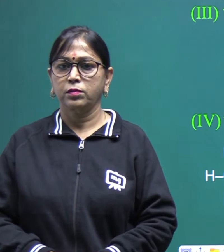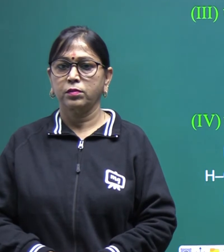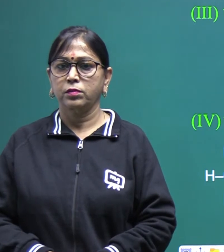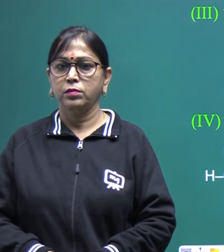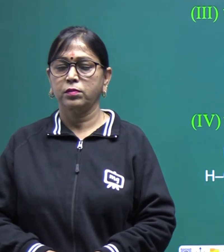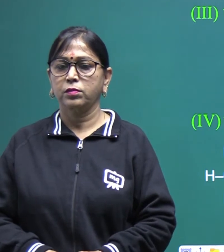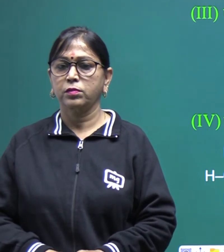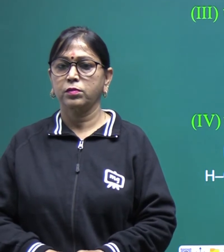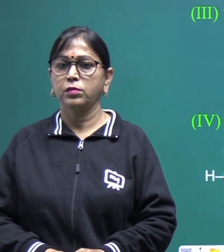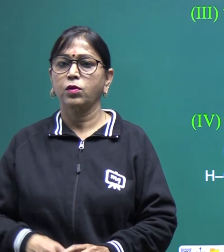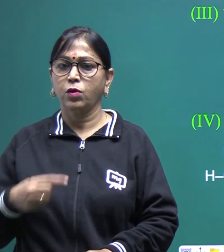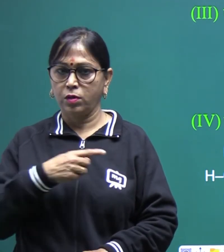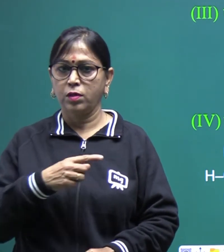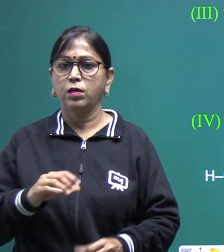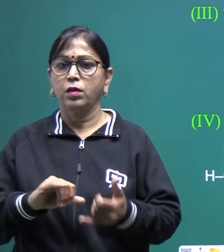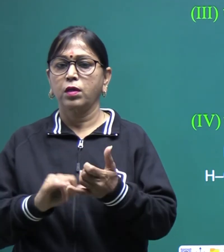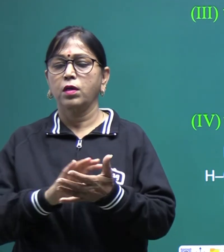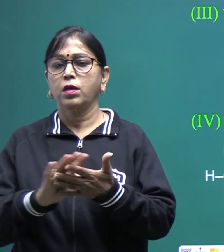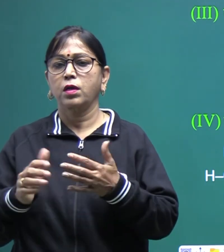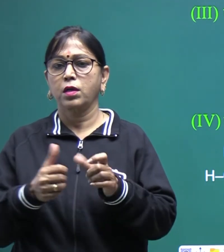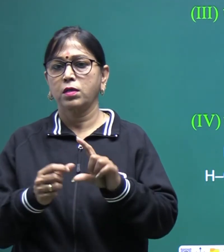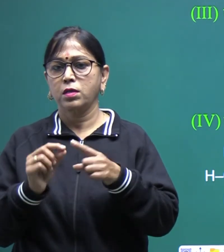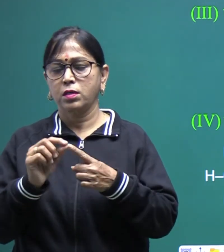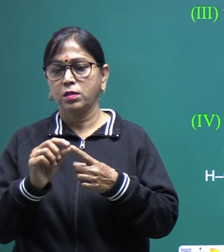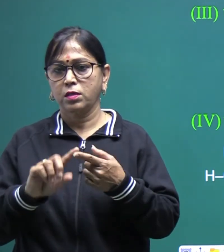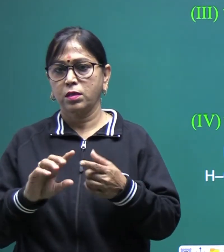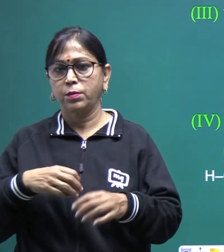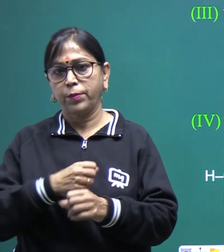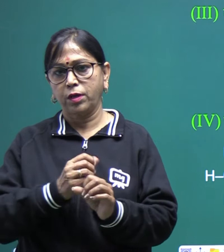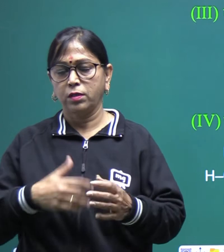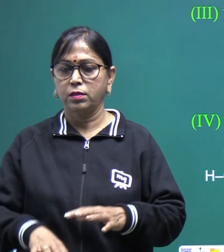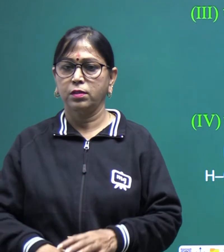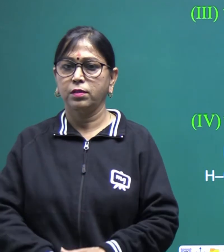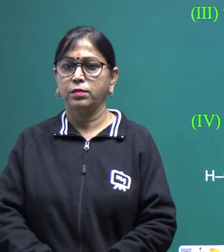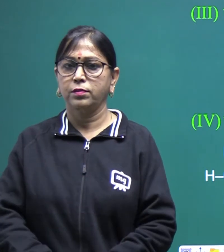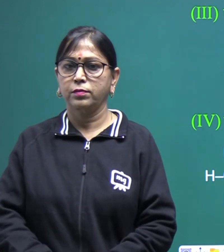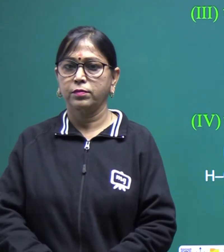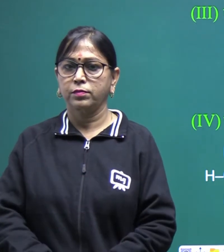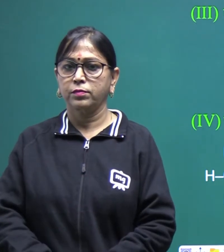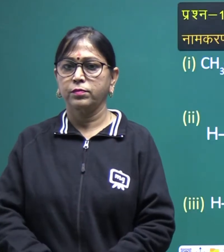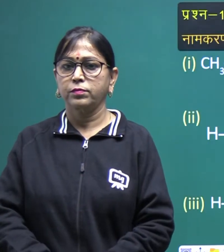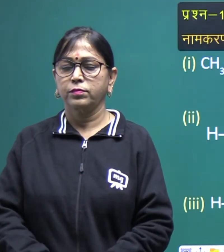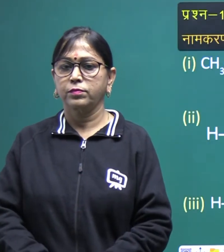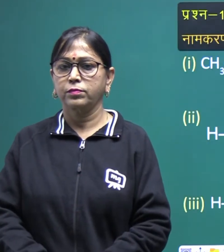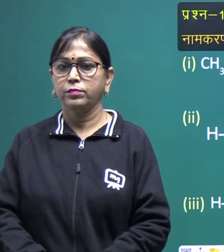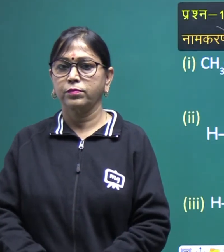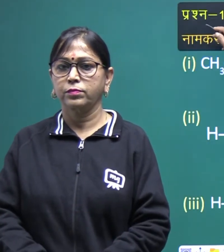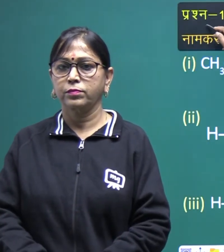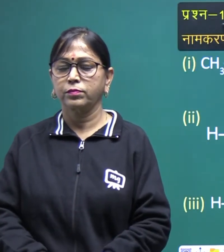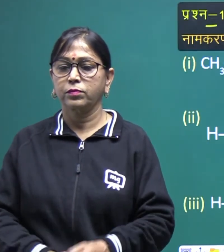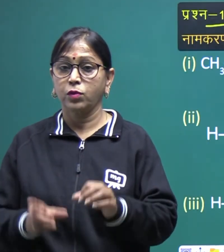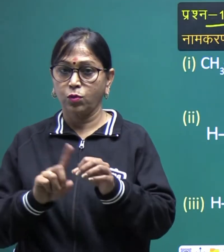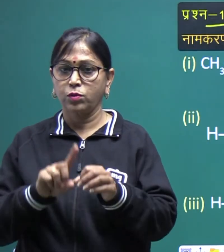और इस प्रकार की संरचना बनाते हैं। प्रश्न